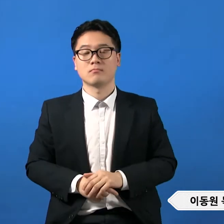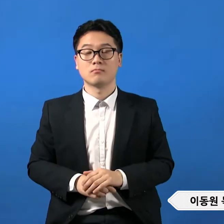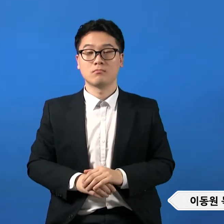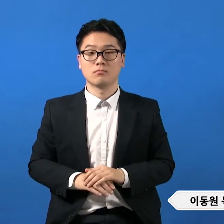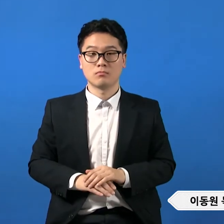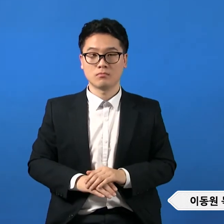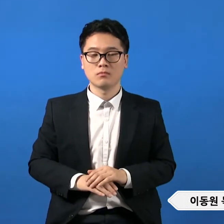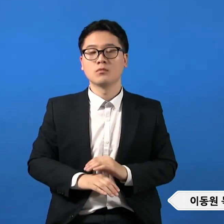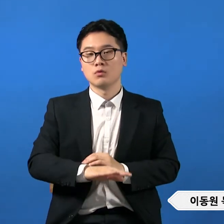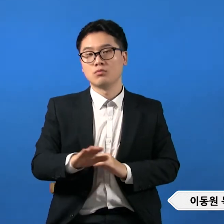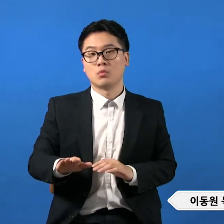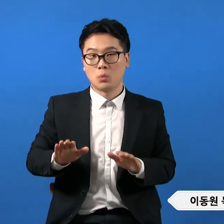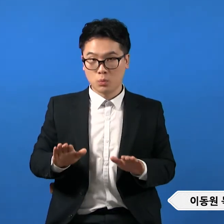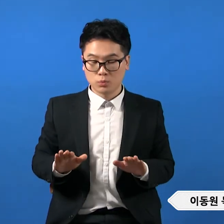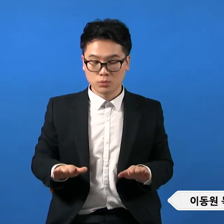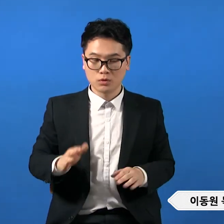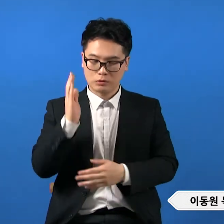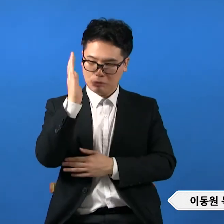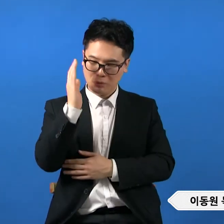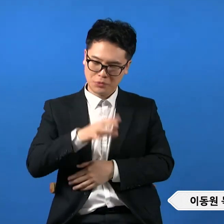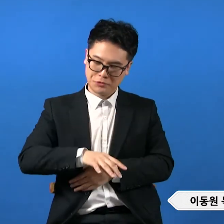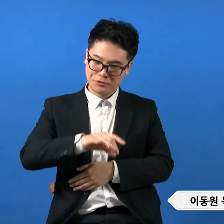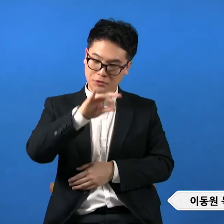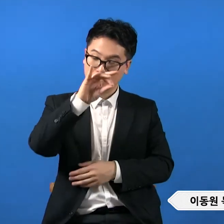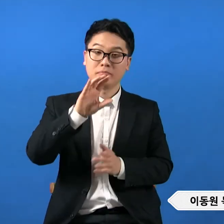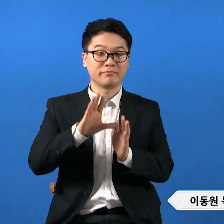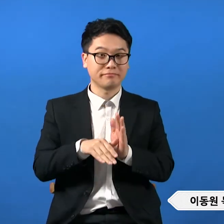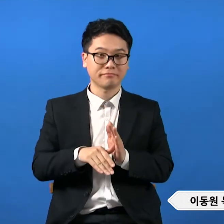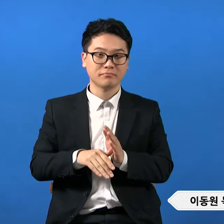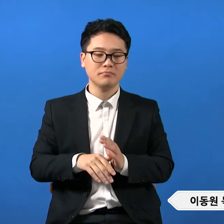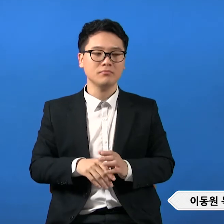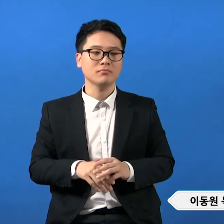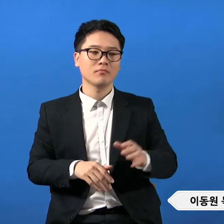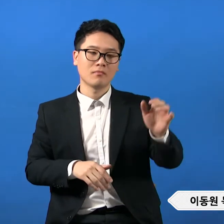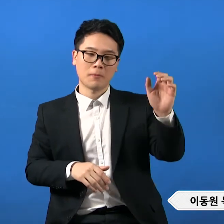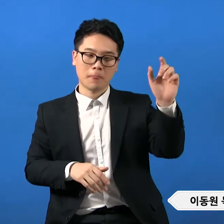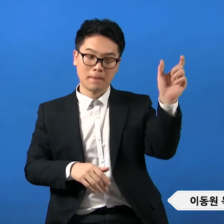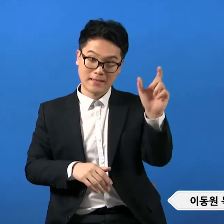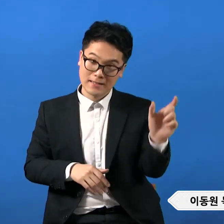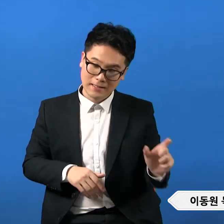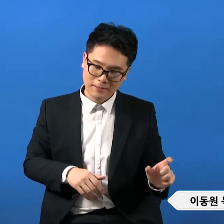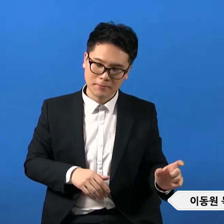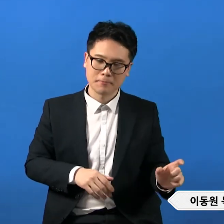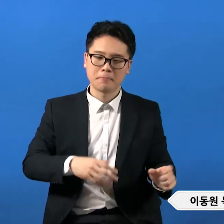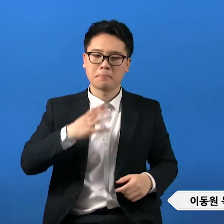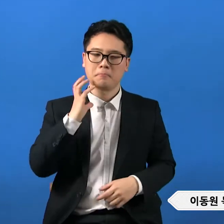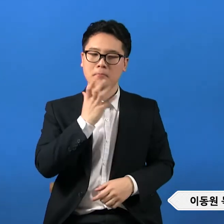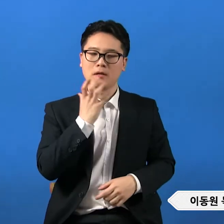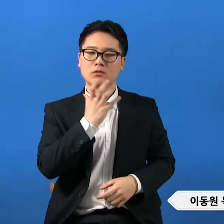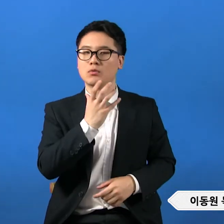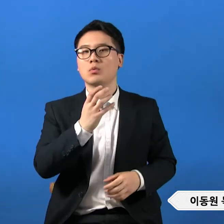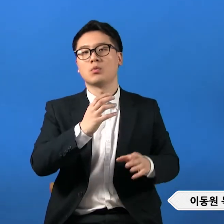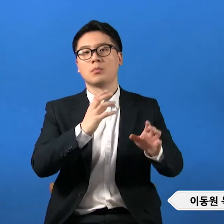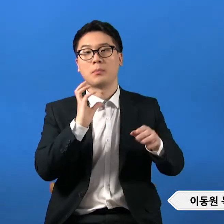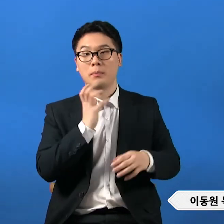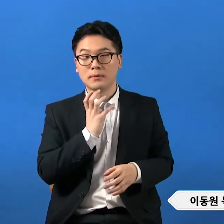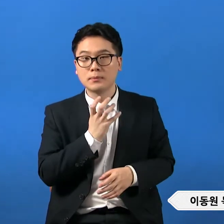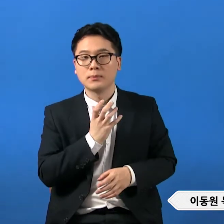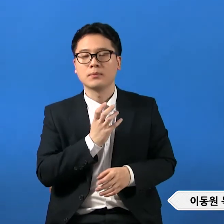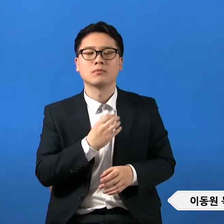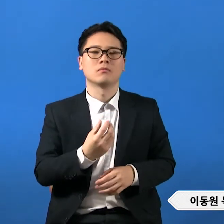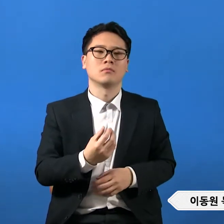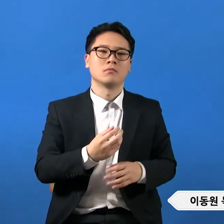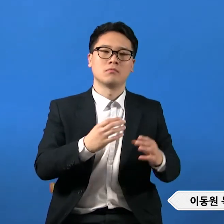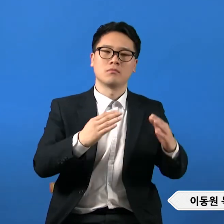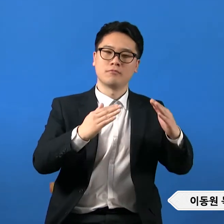우리는 오늘 설교의 화두에서 이탈리아 베드로 성당의 피에타 상의 훼손 사건을